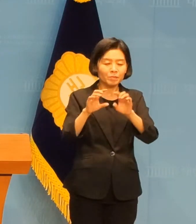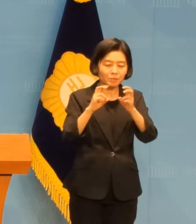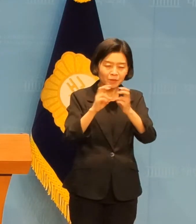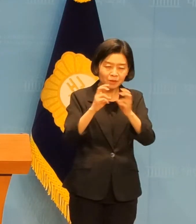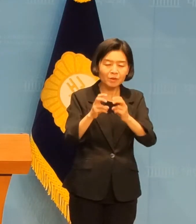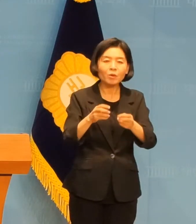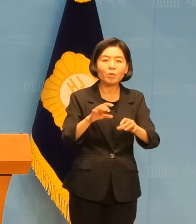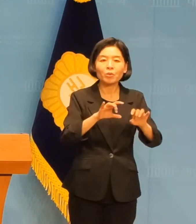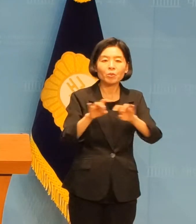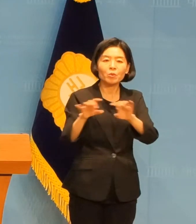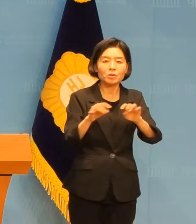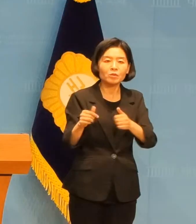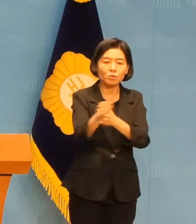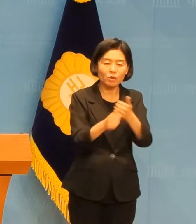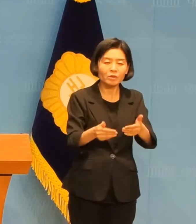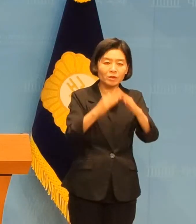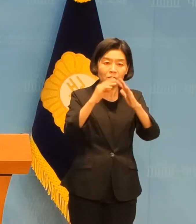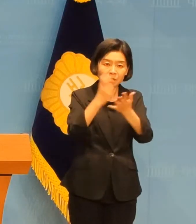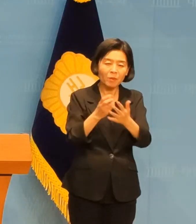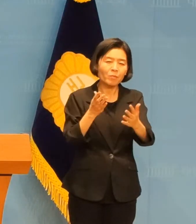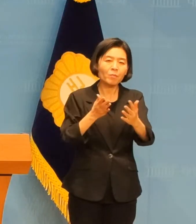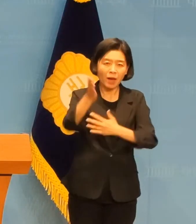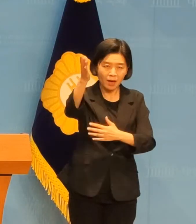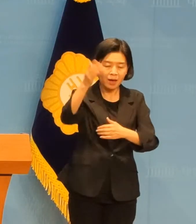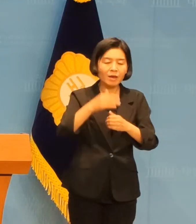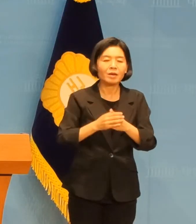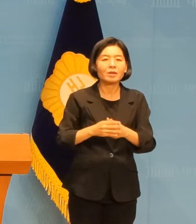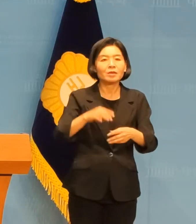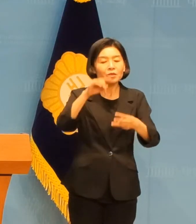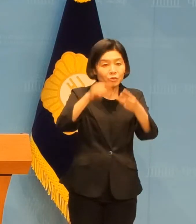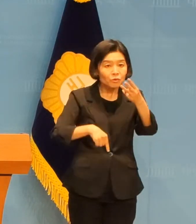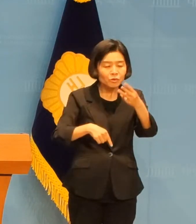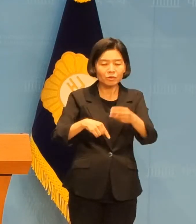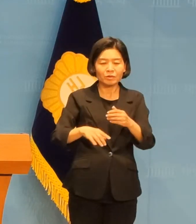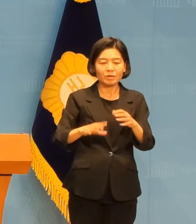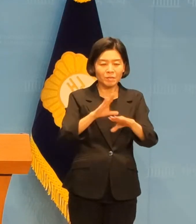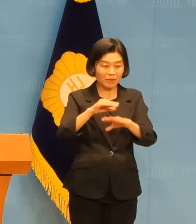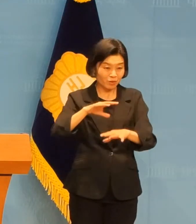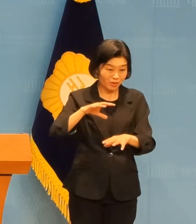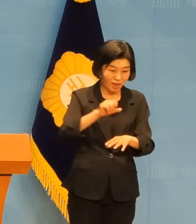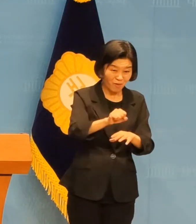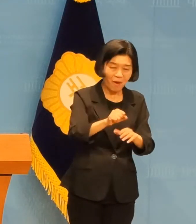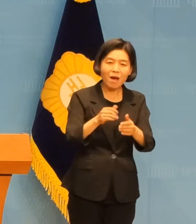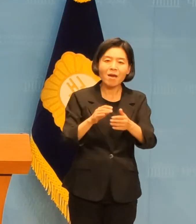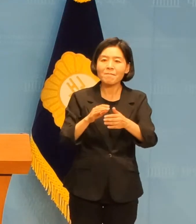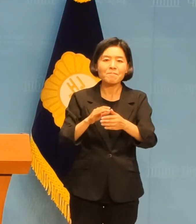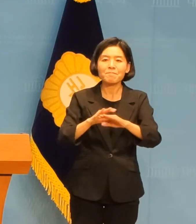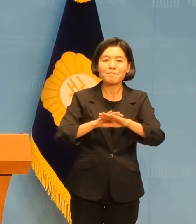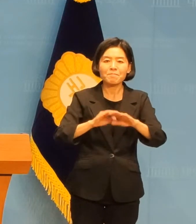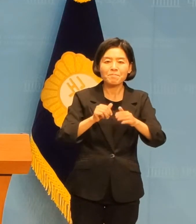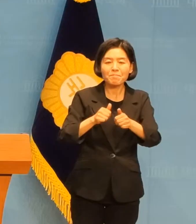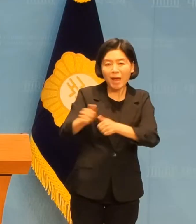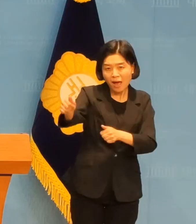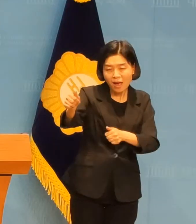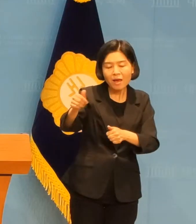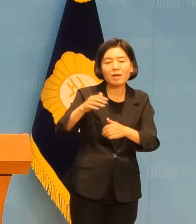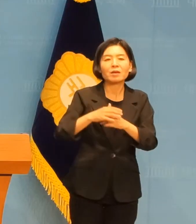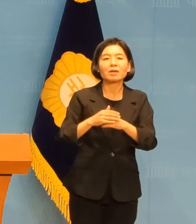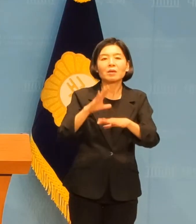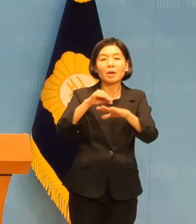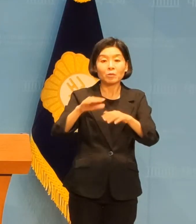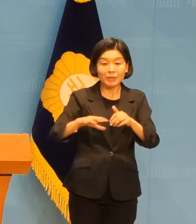방송미디어통신위원회 설치법을 통과시켰습니다. 윤석열의 방송 장악을 극복하는 것은 물론 방송